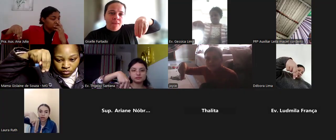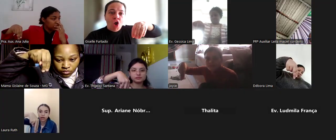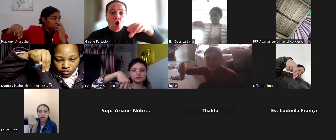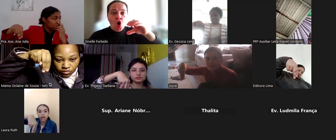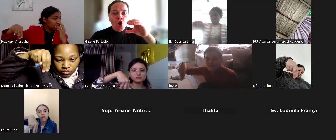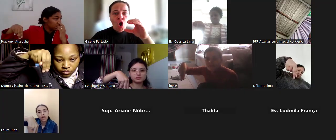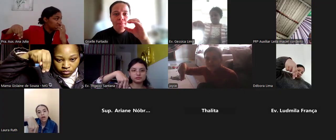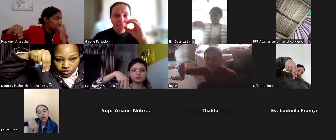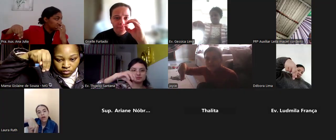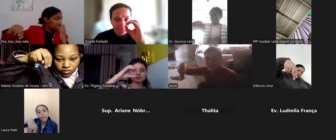O.